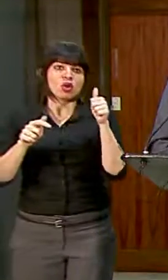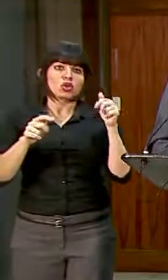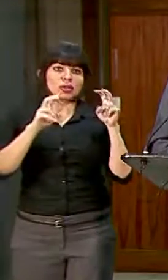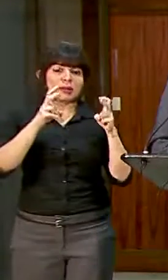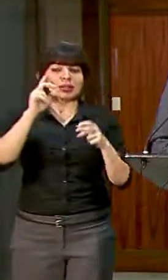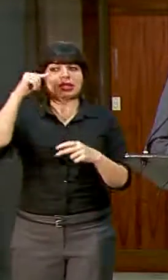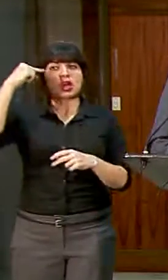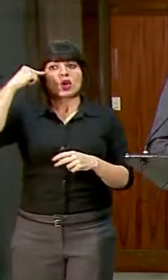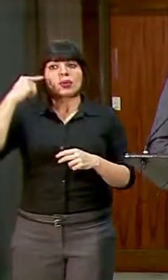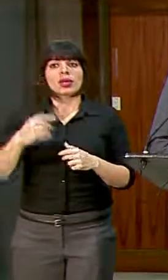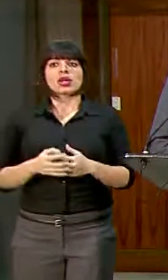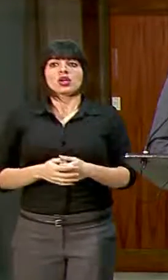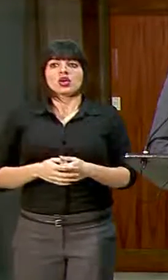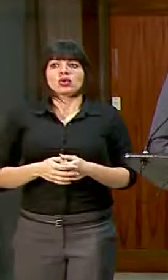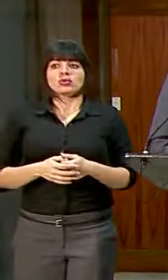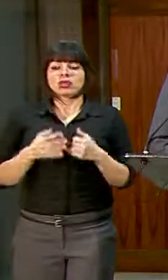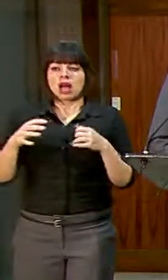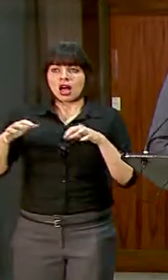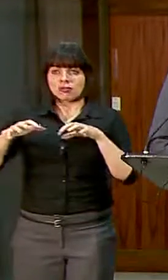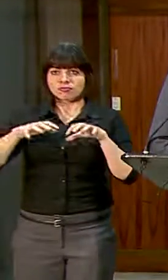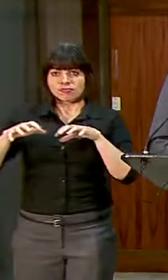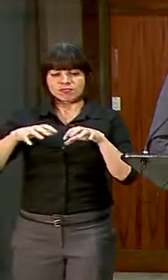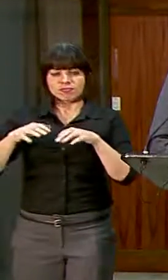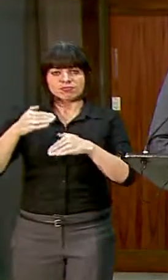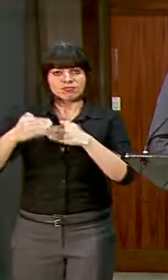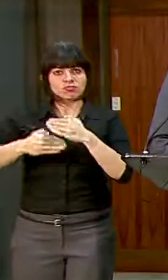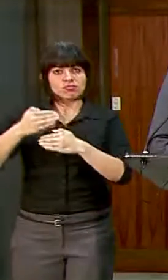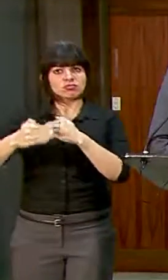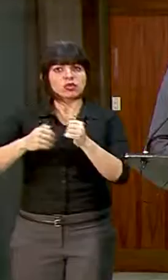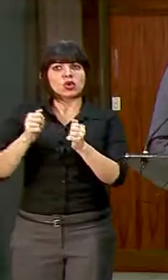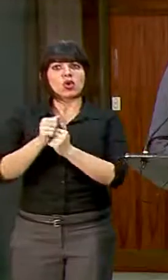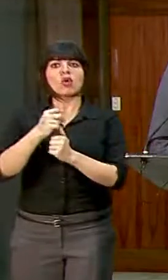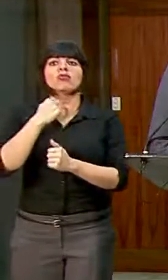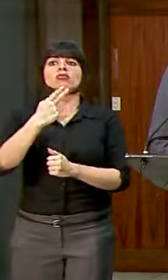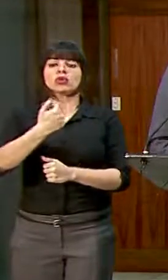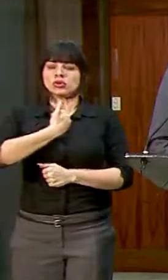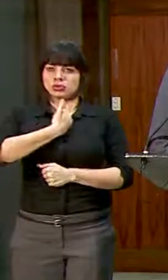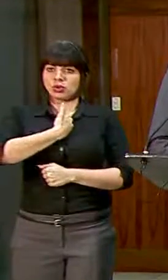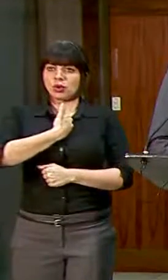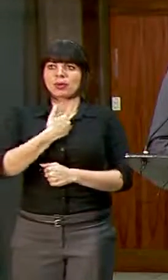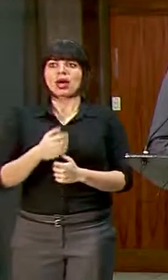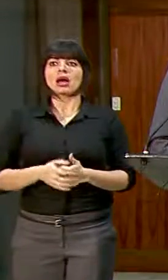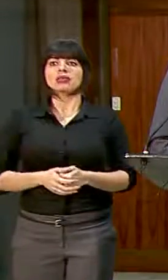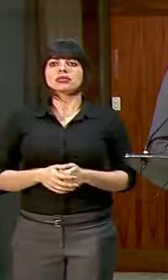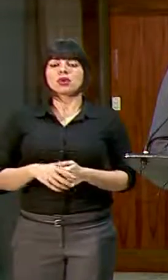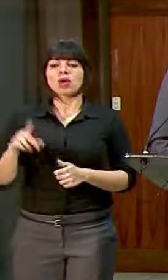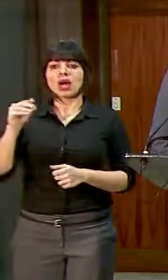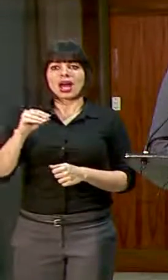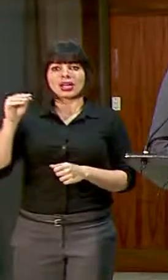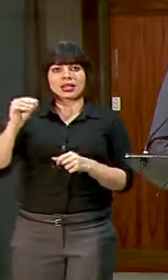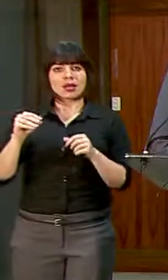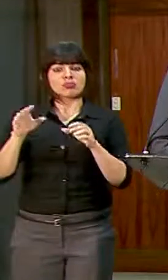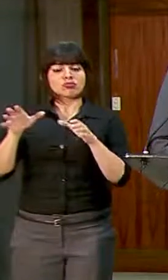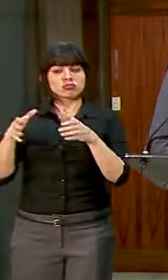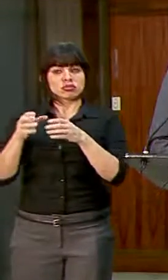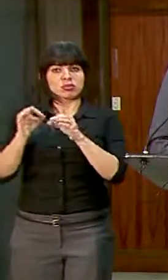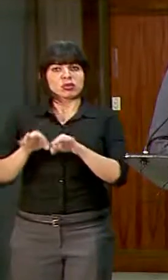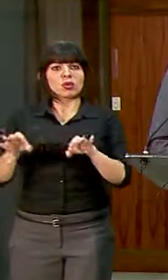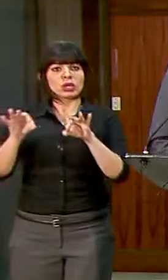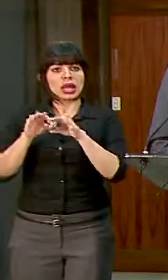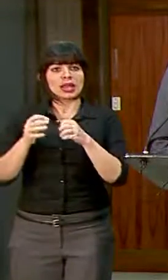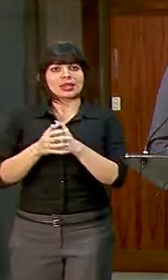el gobierno está actuando con una voz propia, con una cantidad muy importante